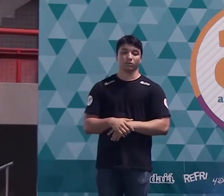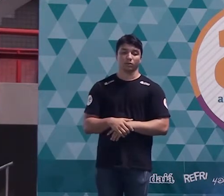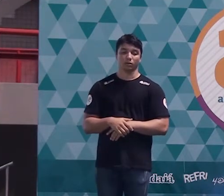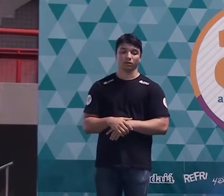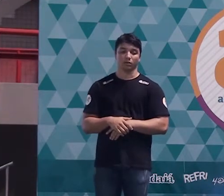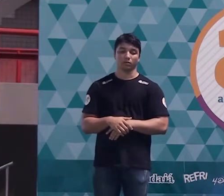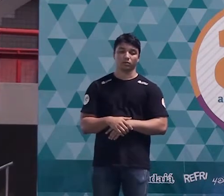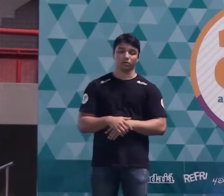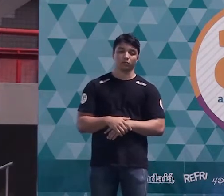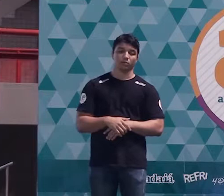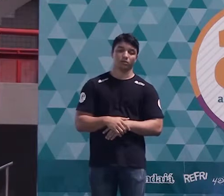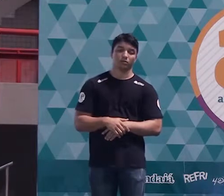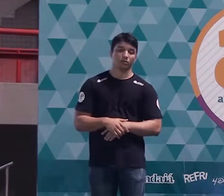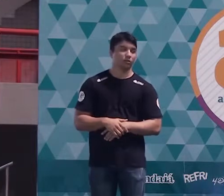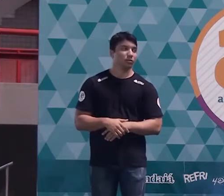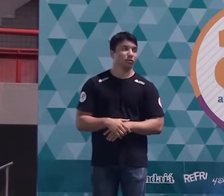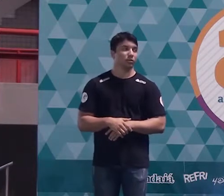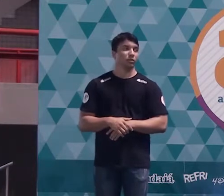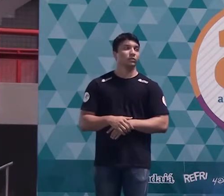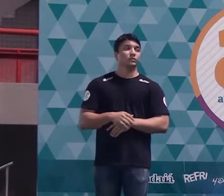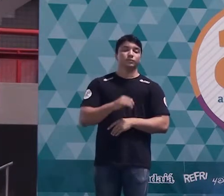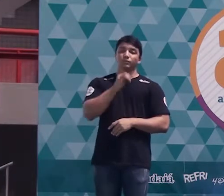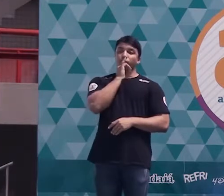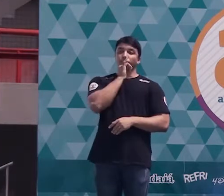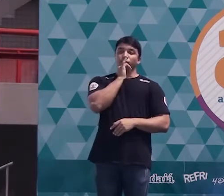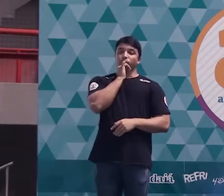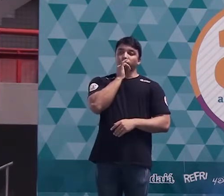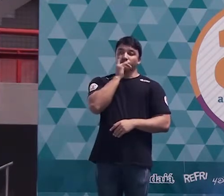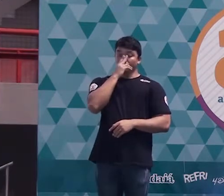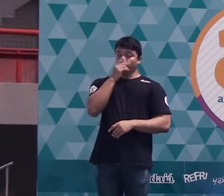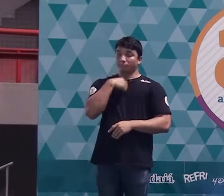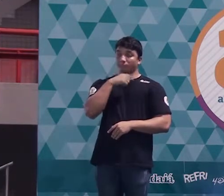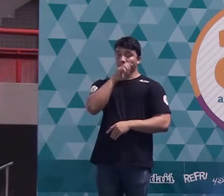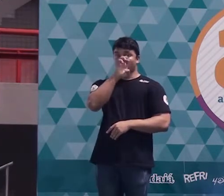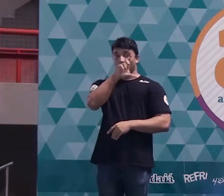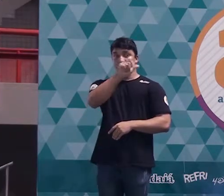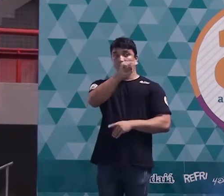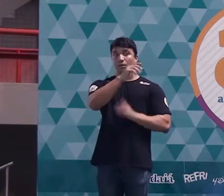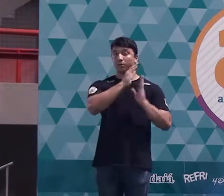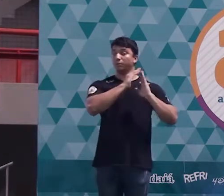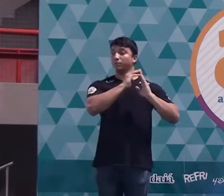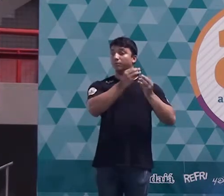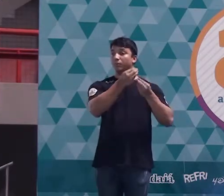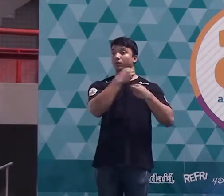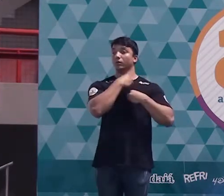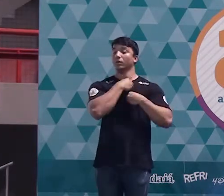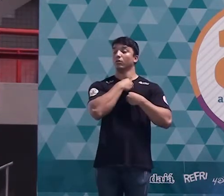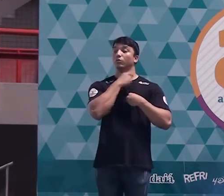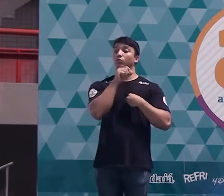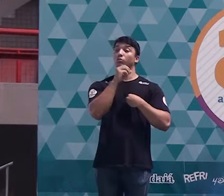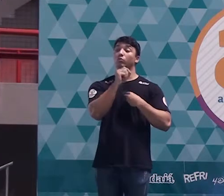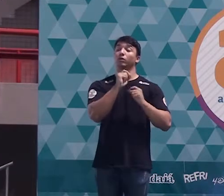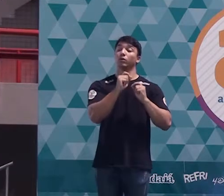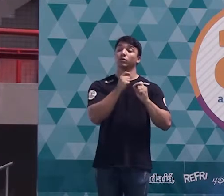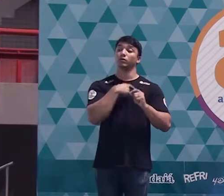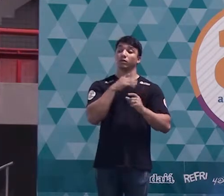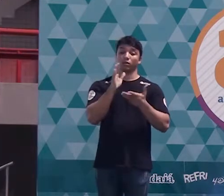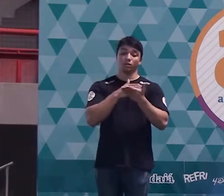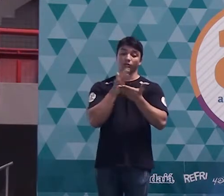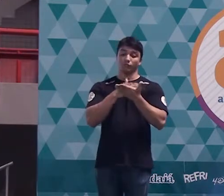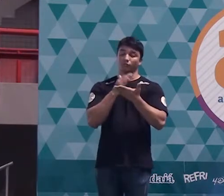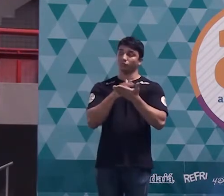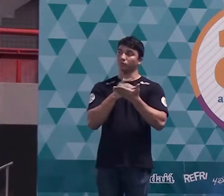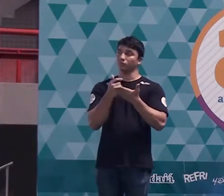lhá. Quer ver uma coisa? Ó, ela me deu o